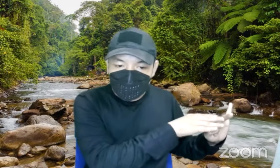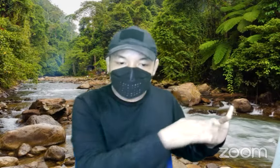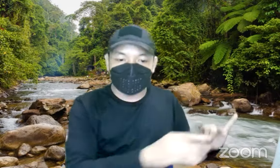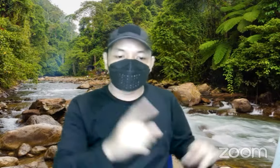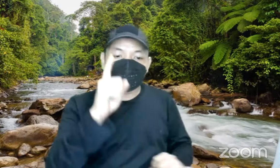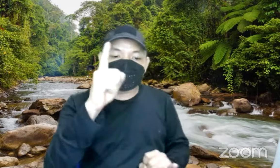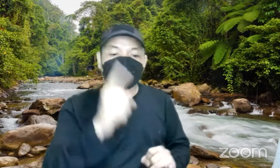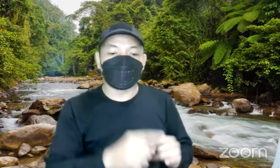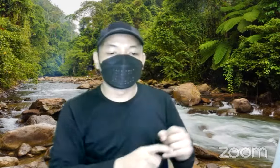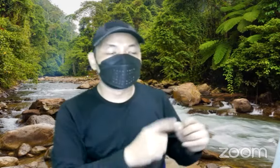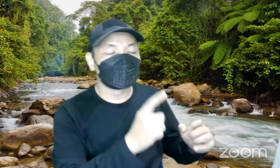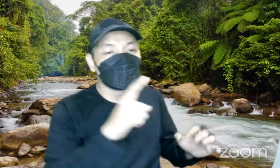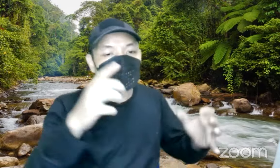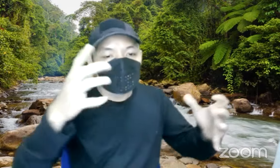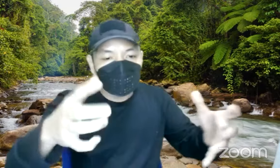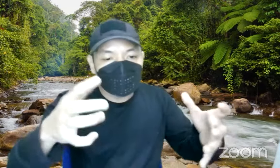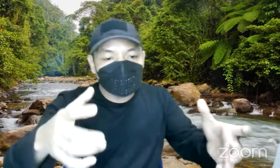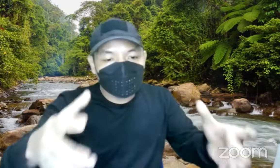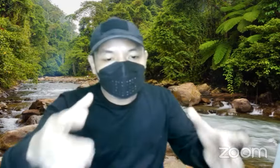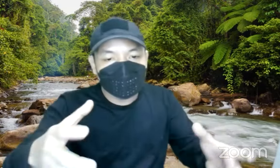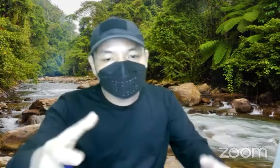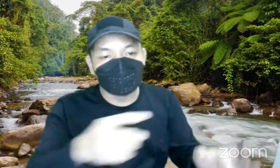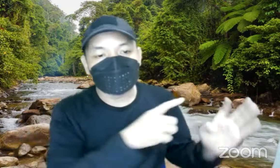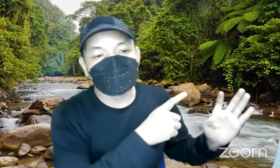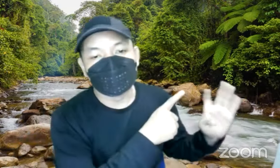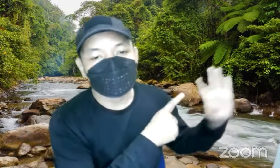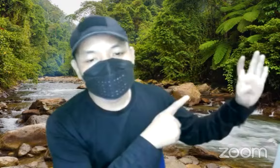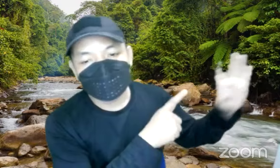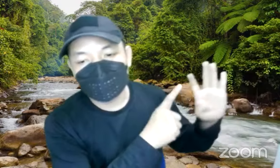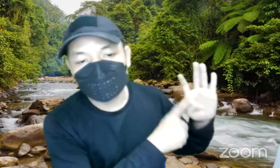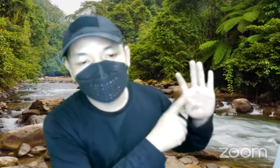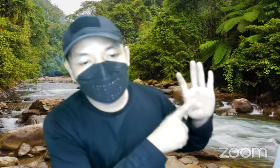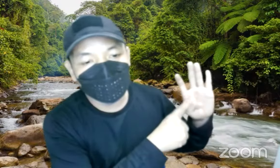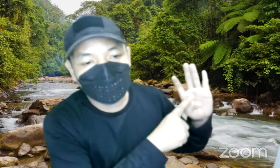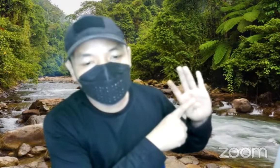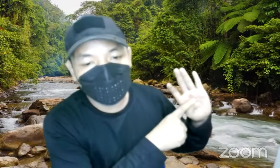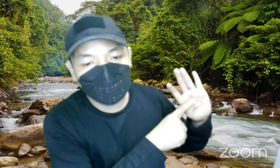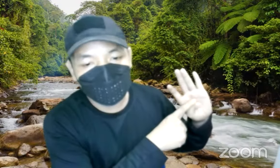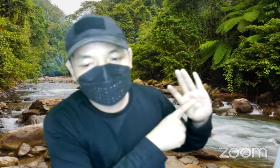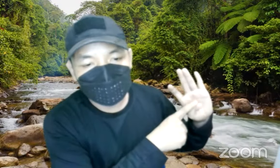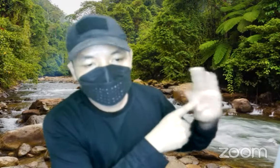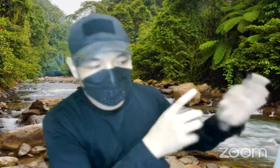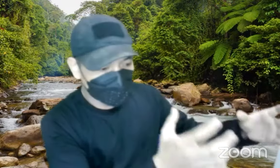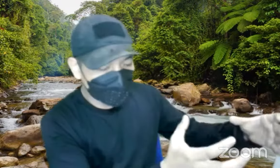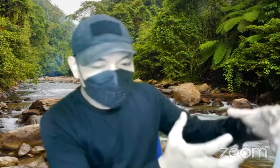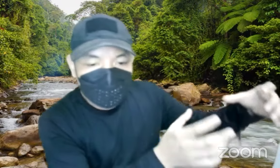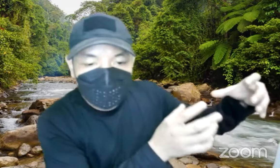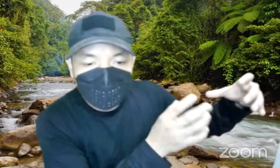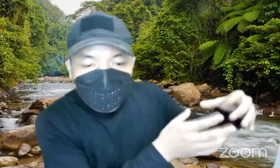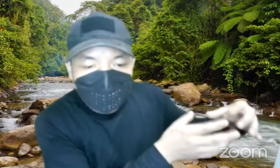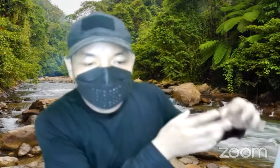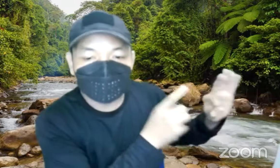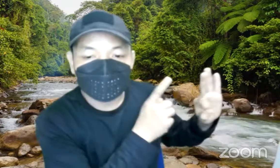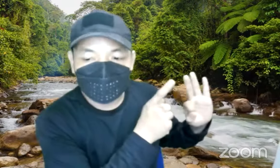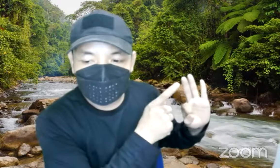တယ်အဲ့မှာတစ်ချက်အဲ့လက်နဲ့ခဲရနေကိုတစ်ခါ KNU ဖက်မှာဗိုလ်တာဘောတို့ made in